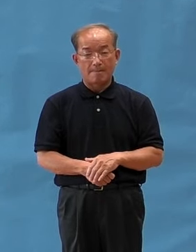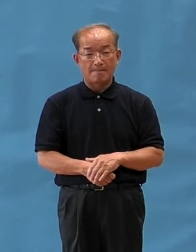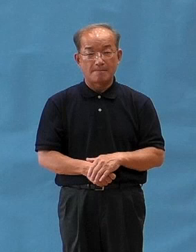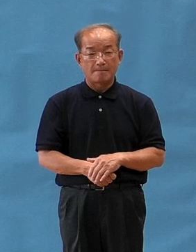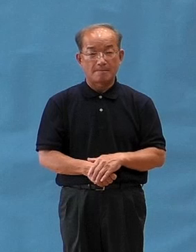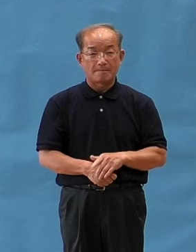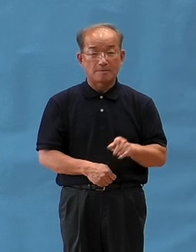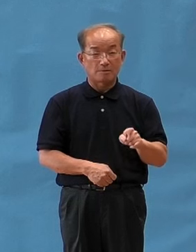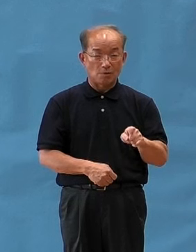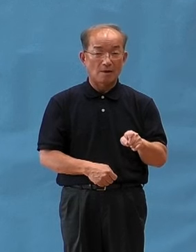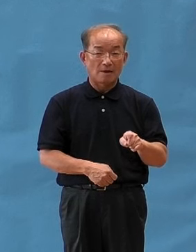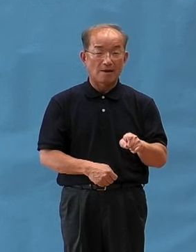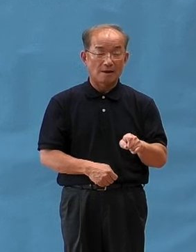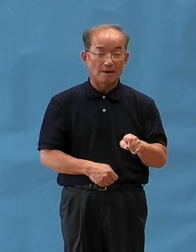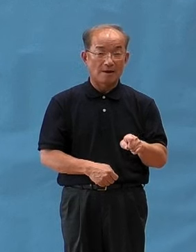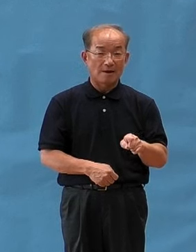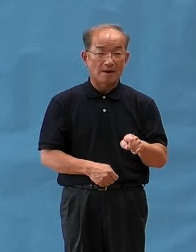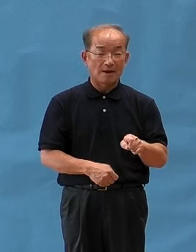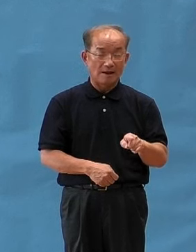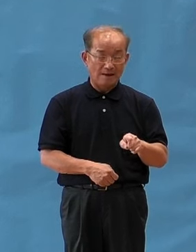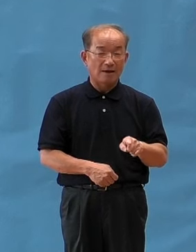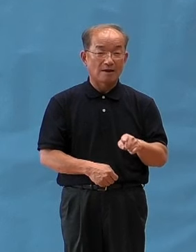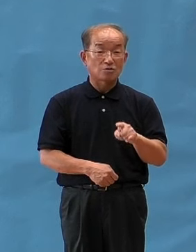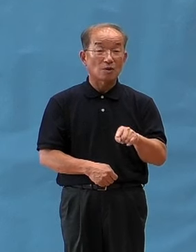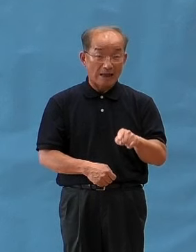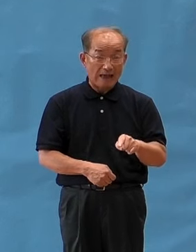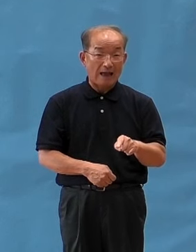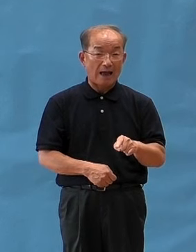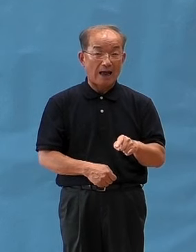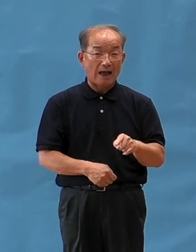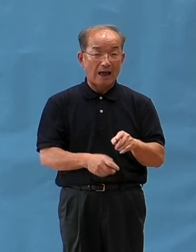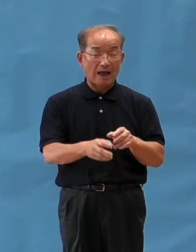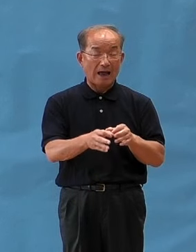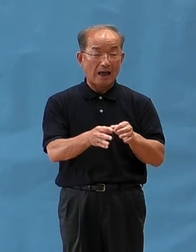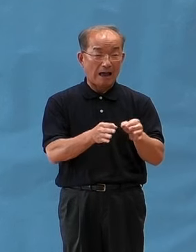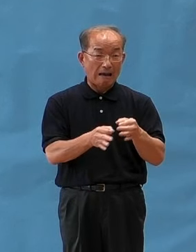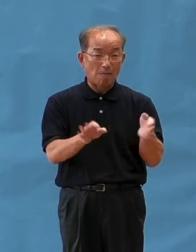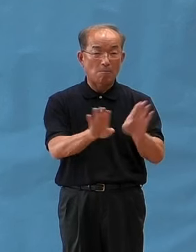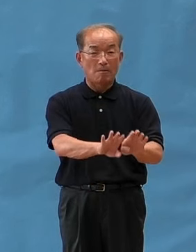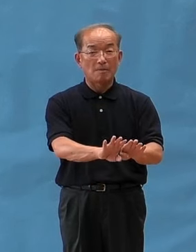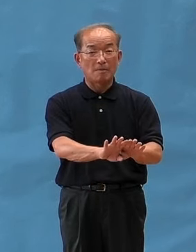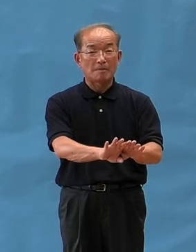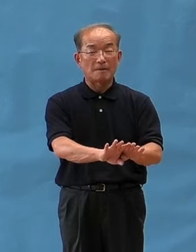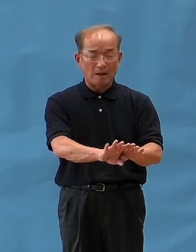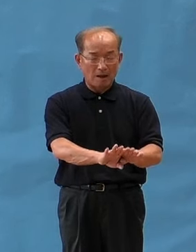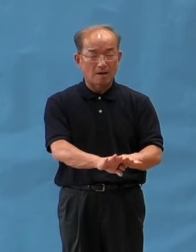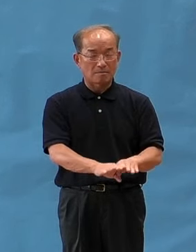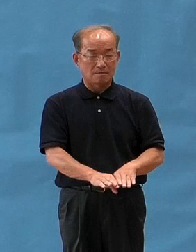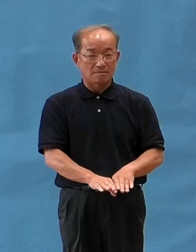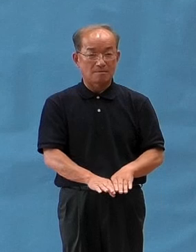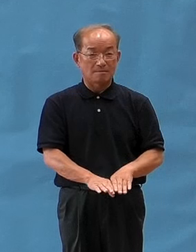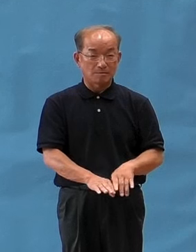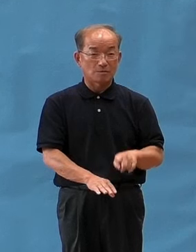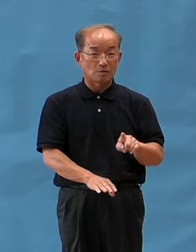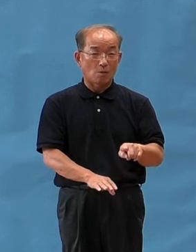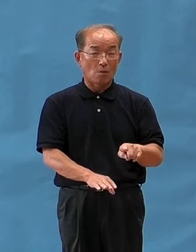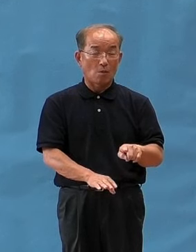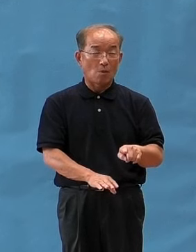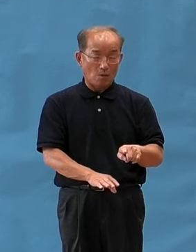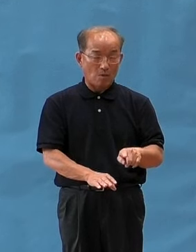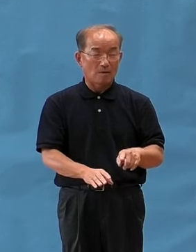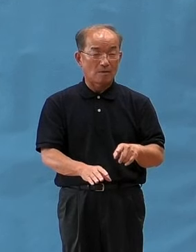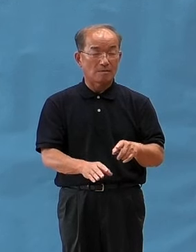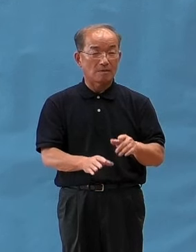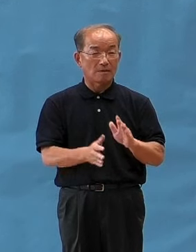そのチャンネルっていうか、そのプラットフォームが今回なくなるということになりますので、放っておくと県産品に限ら